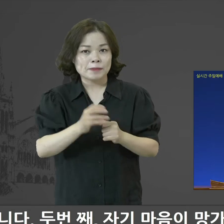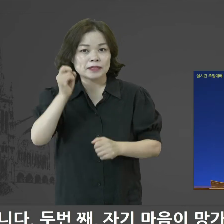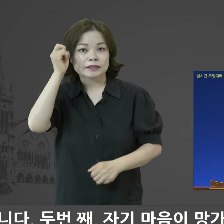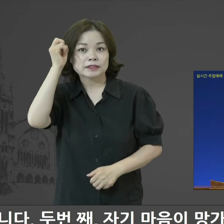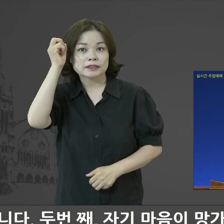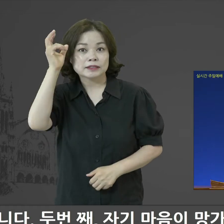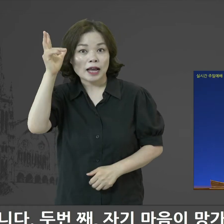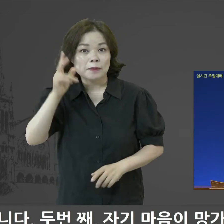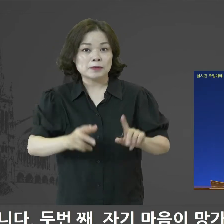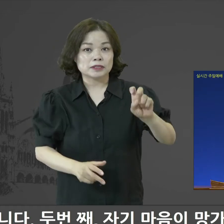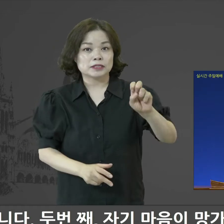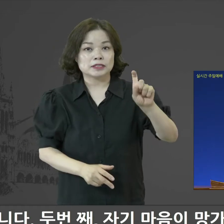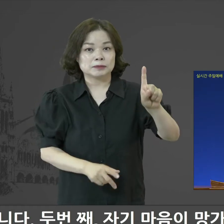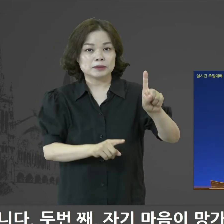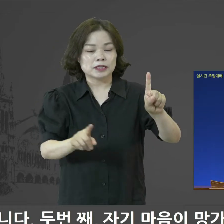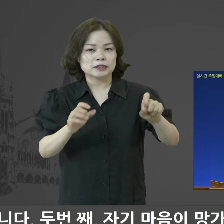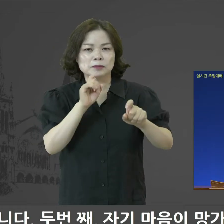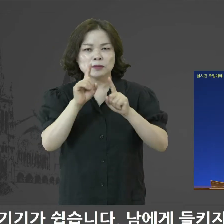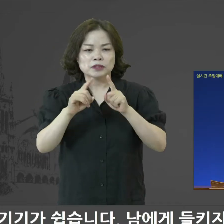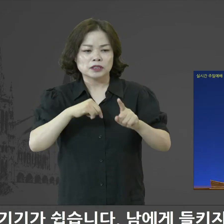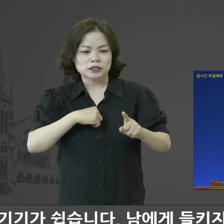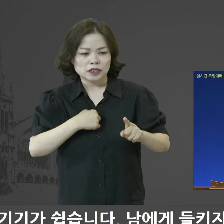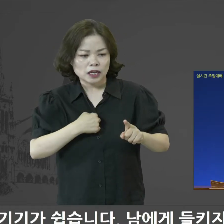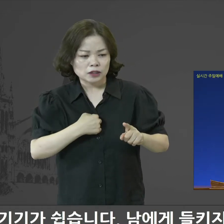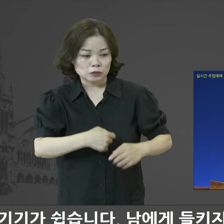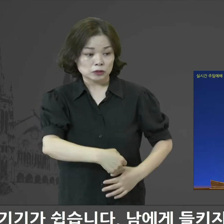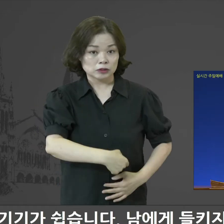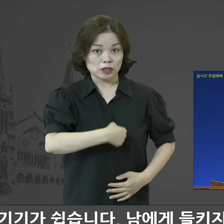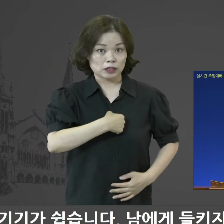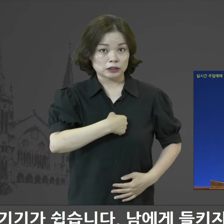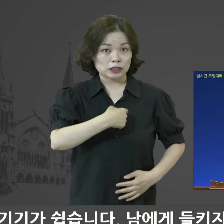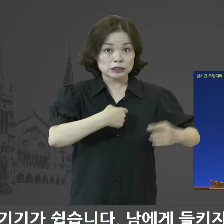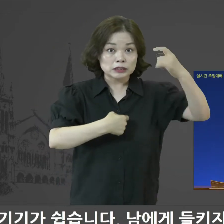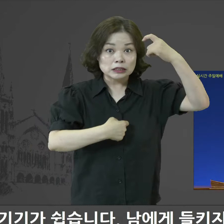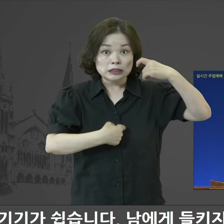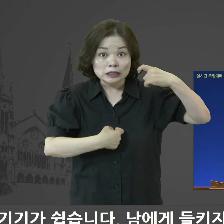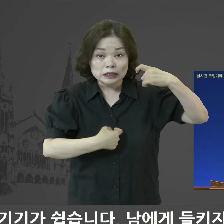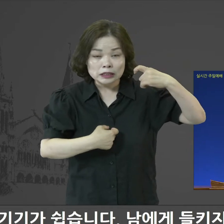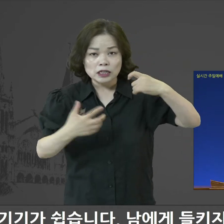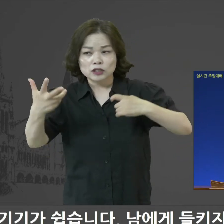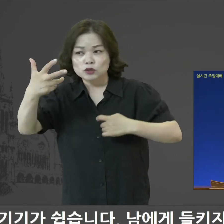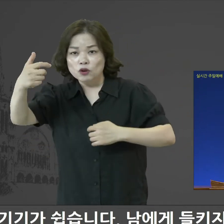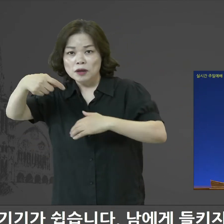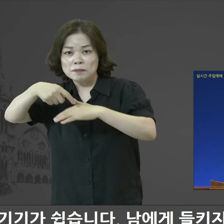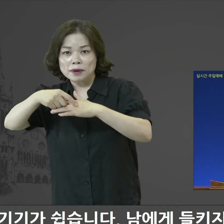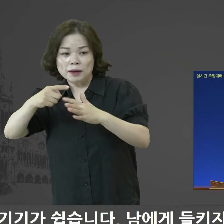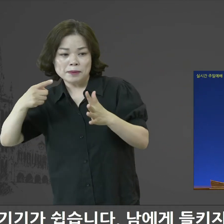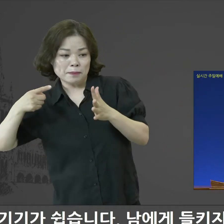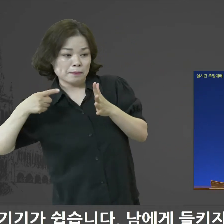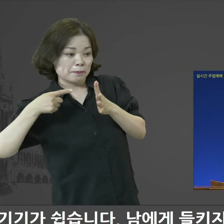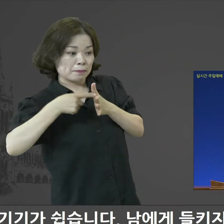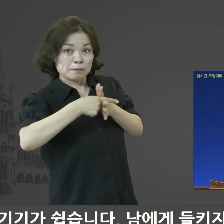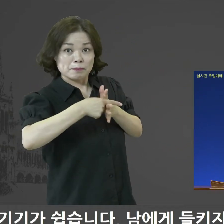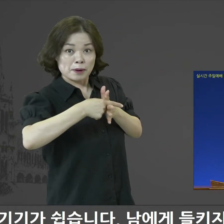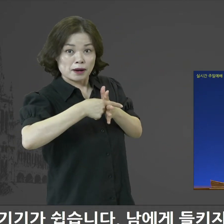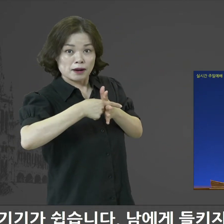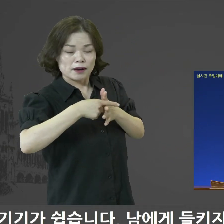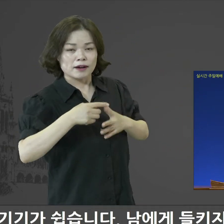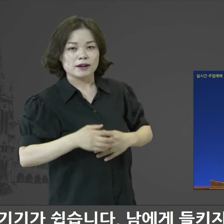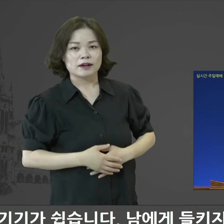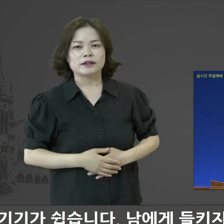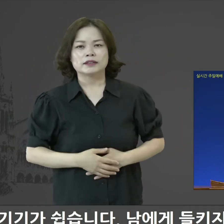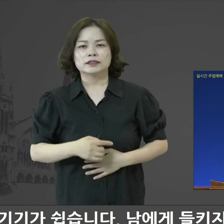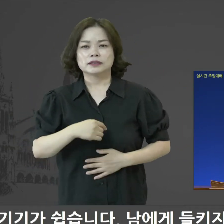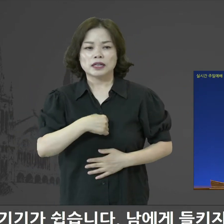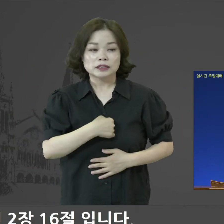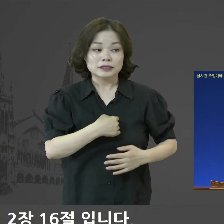말씀인데, 사람의 행위가 자기 보기에는 모두 정직하여도 여호와는 마음을 감찰하시느니라.